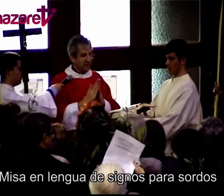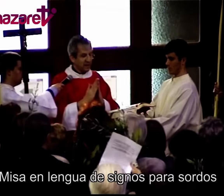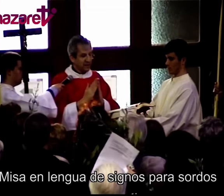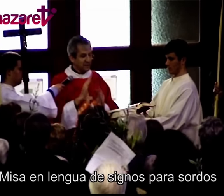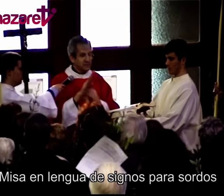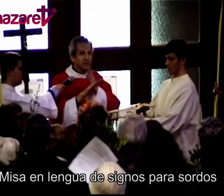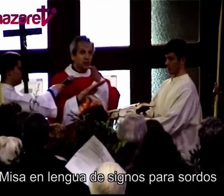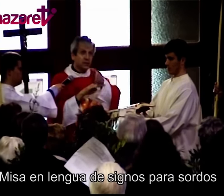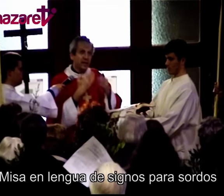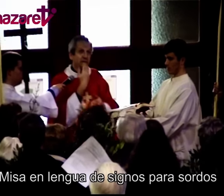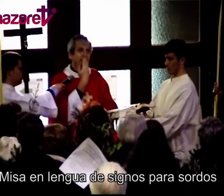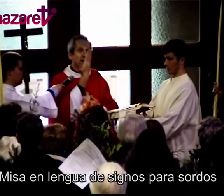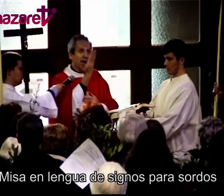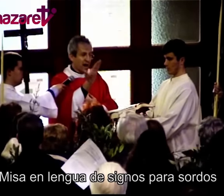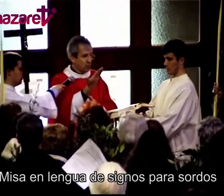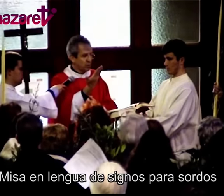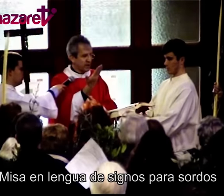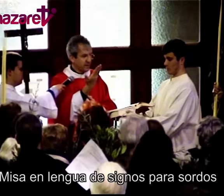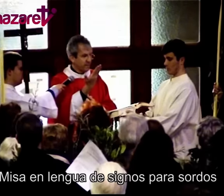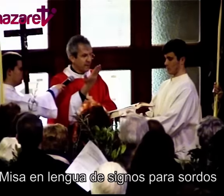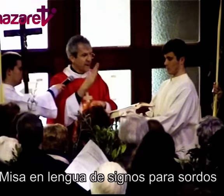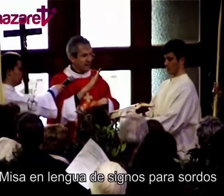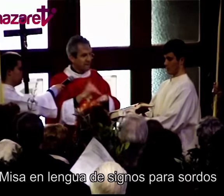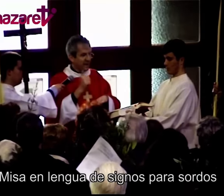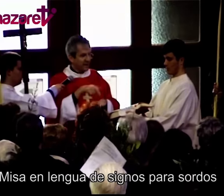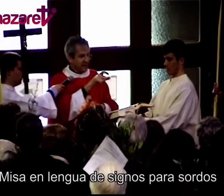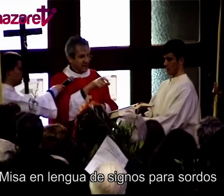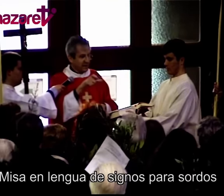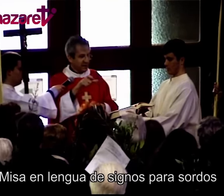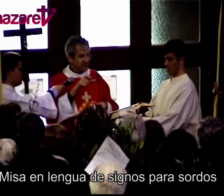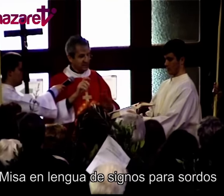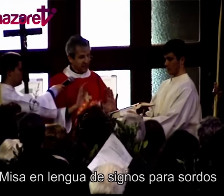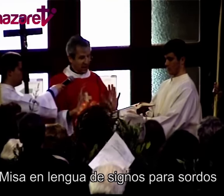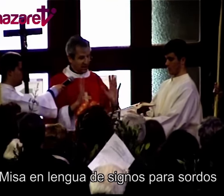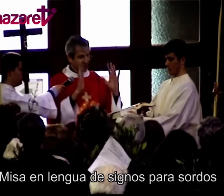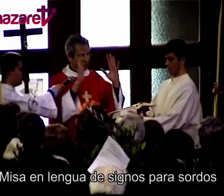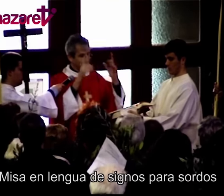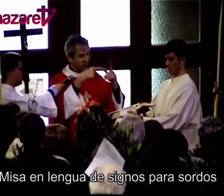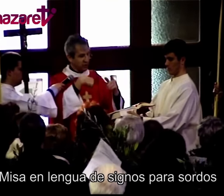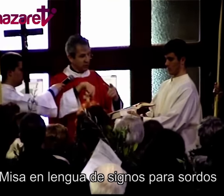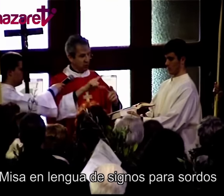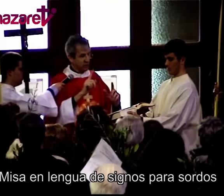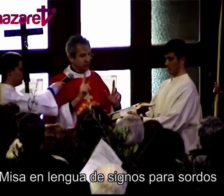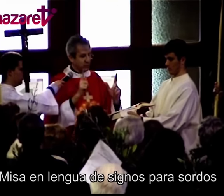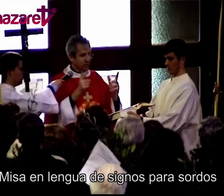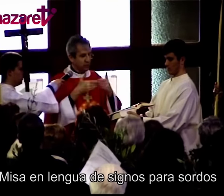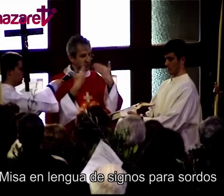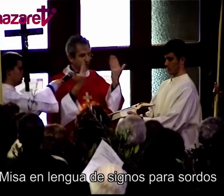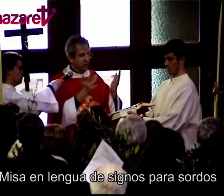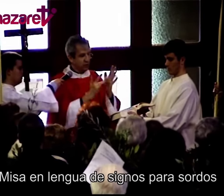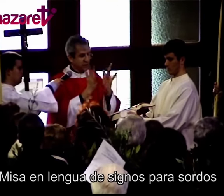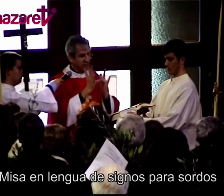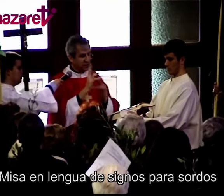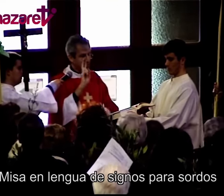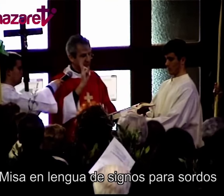las plegarias de los que a ti acuden, para que quienes alzamos hoy nuestros ramos